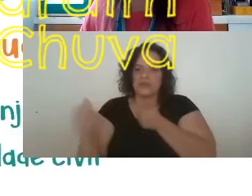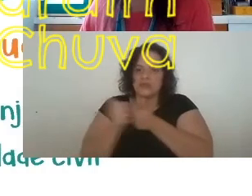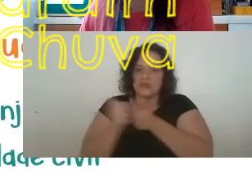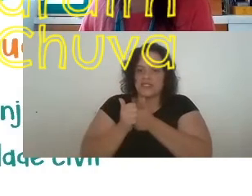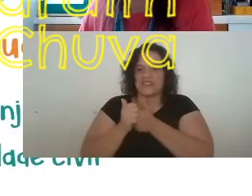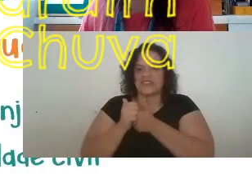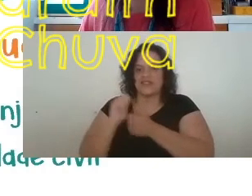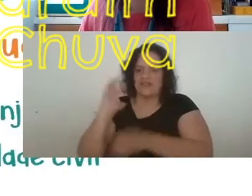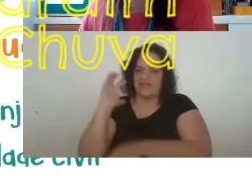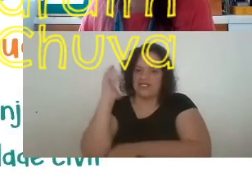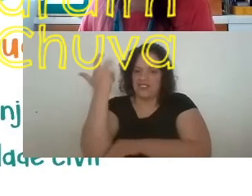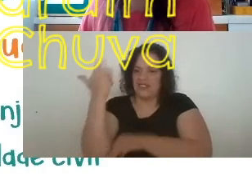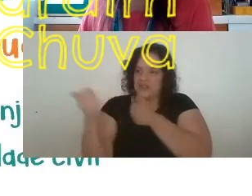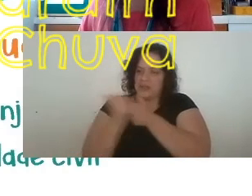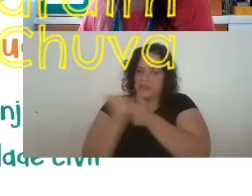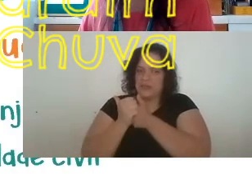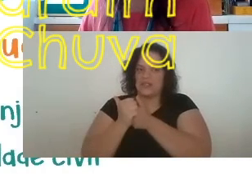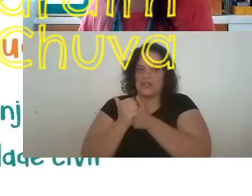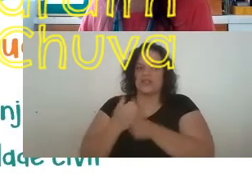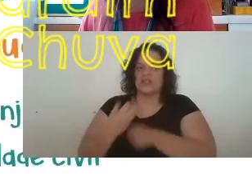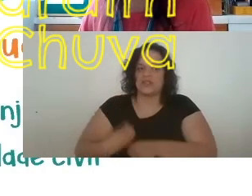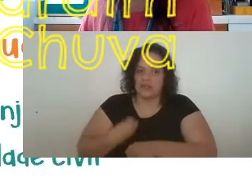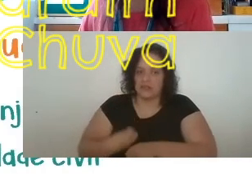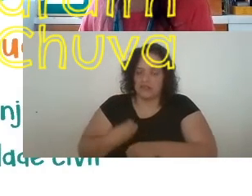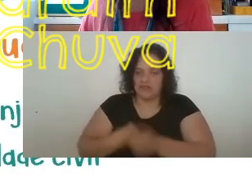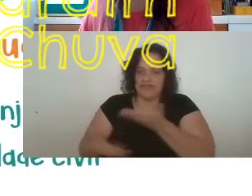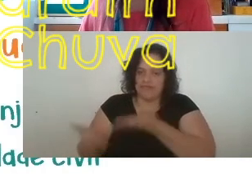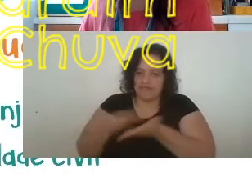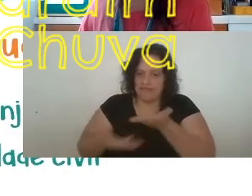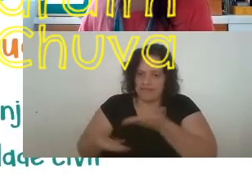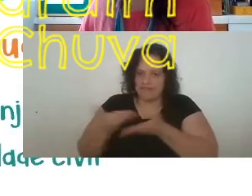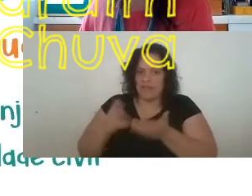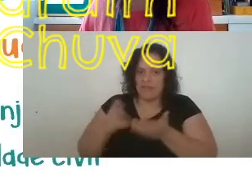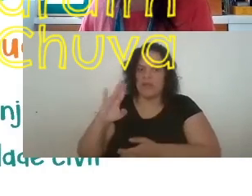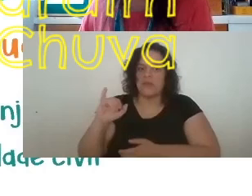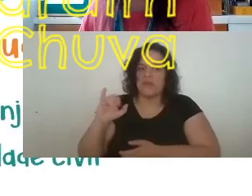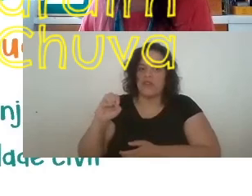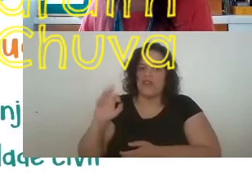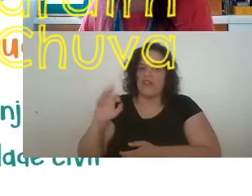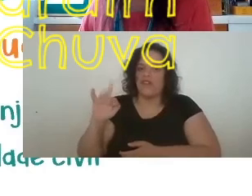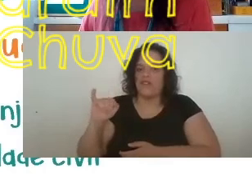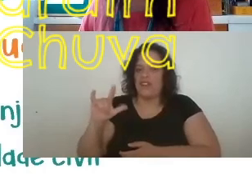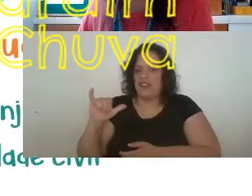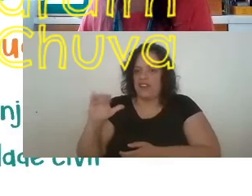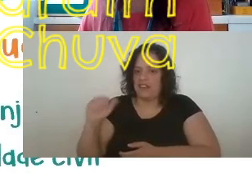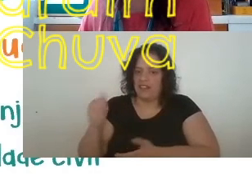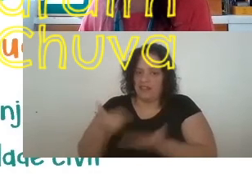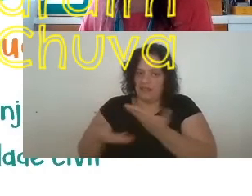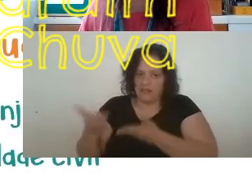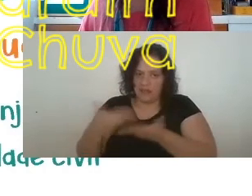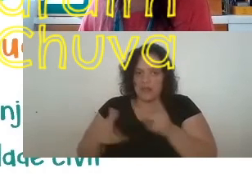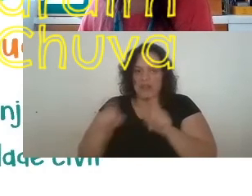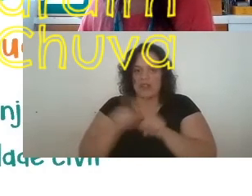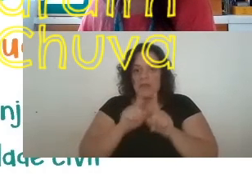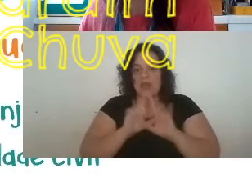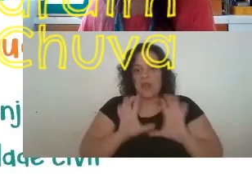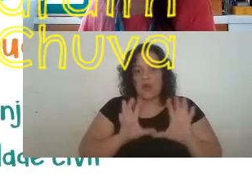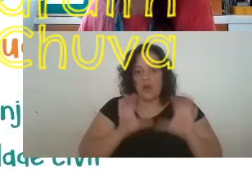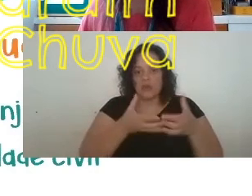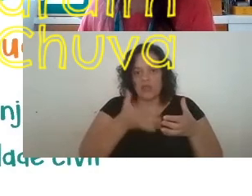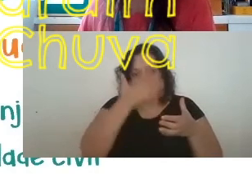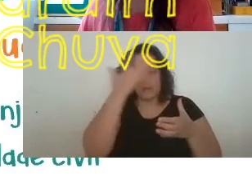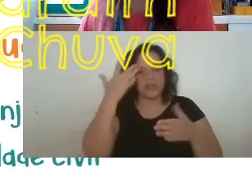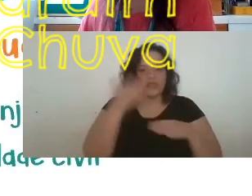relação biofílica. A gente também está falando da prioridade à mobilidade ativa, caminhabilidade, acessibilidade, acalmar